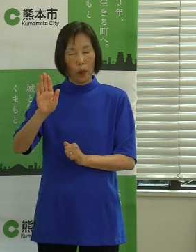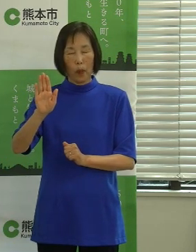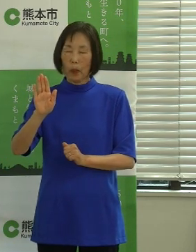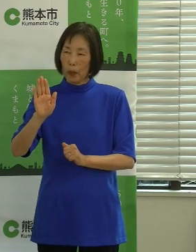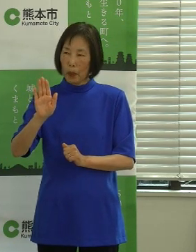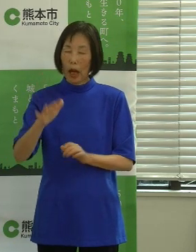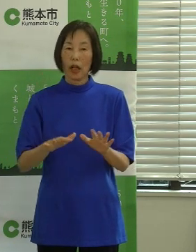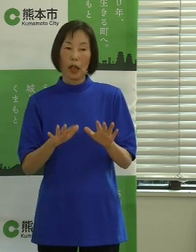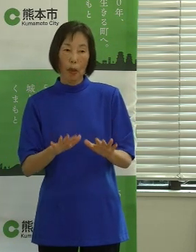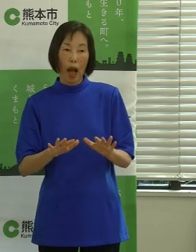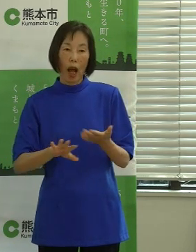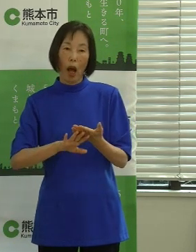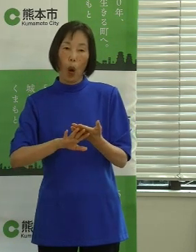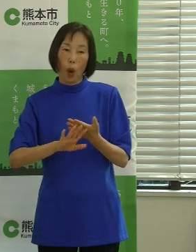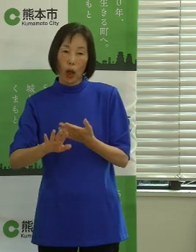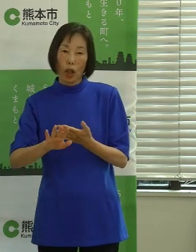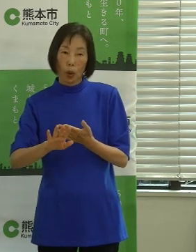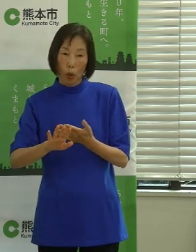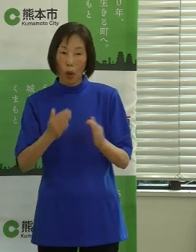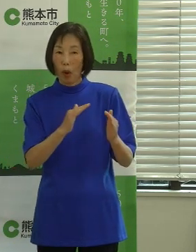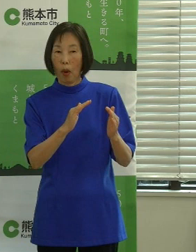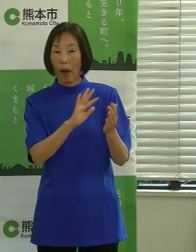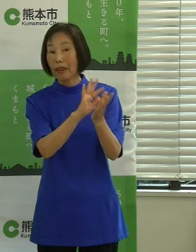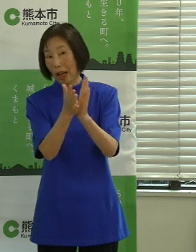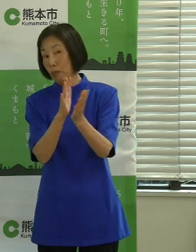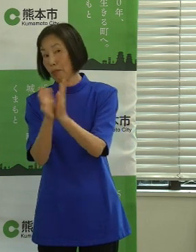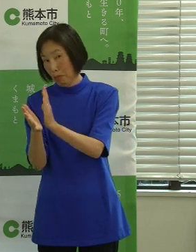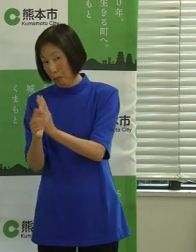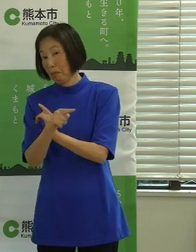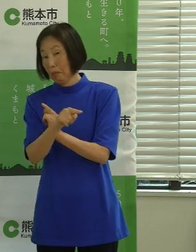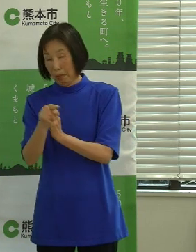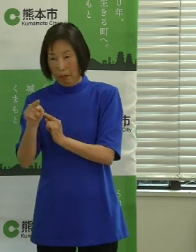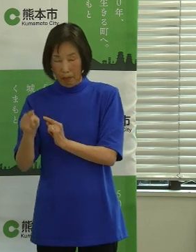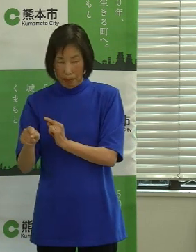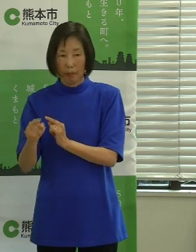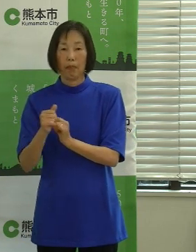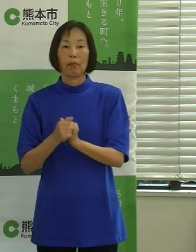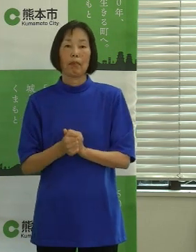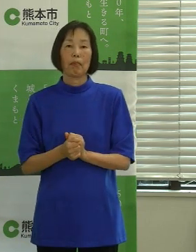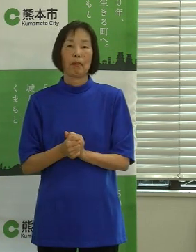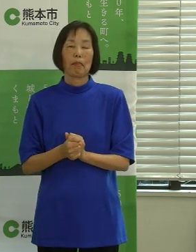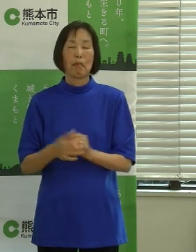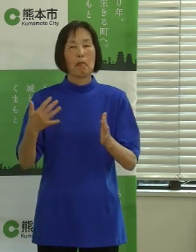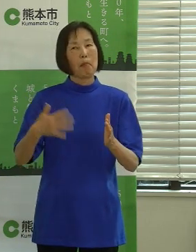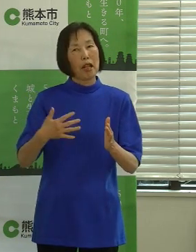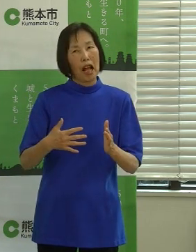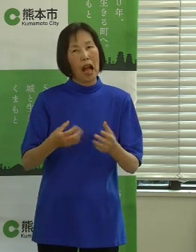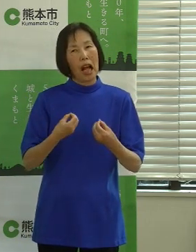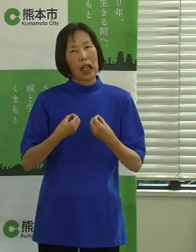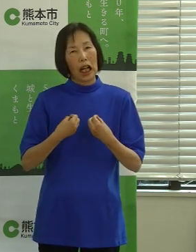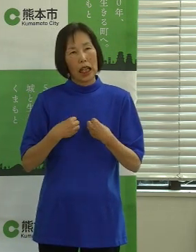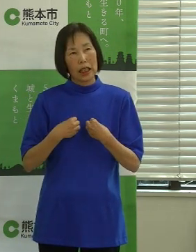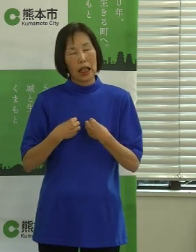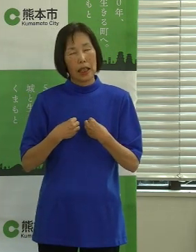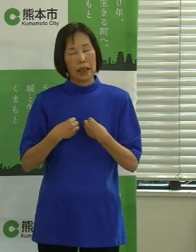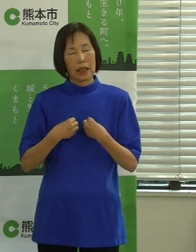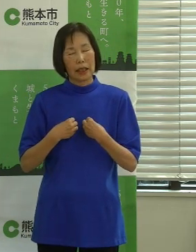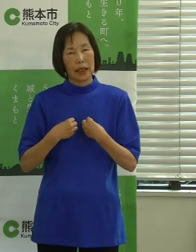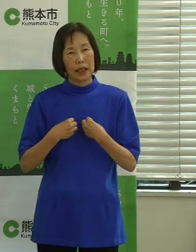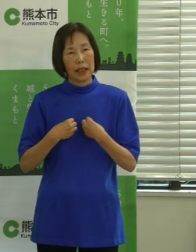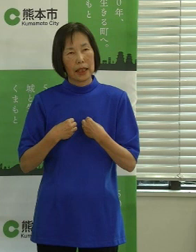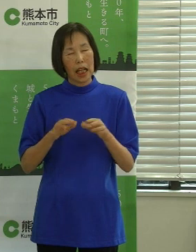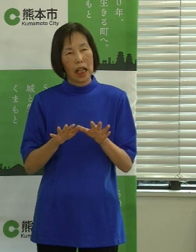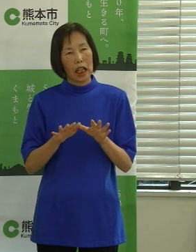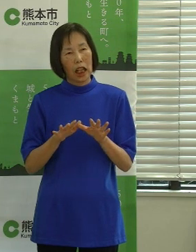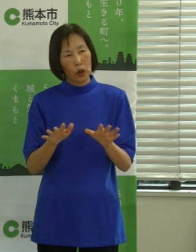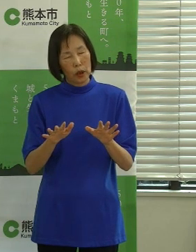今他の都道府県でもですね、まだ感染の拡